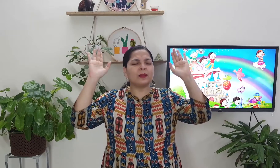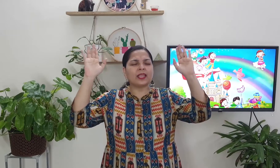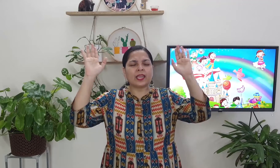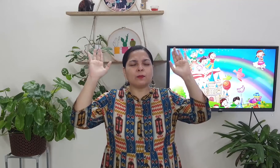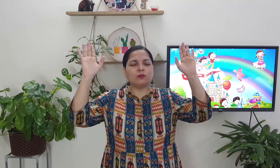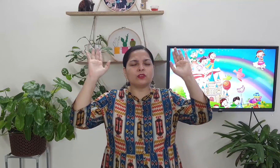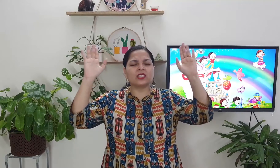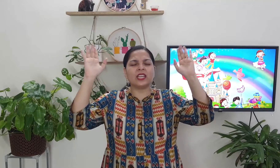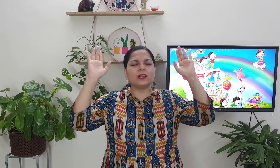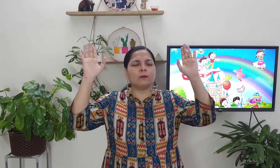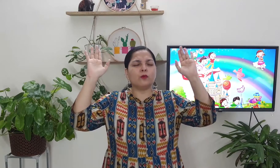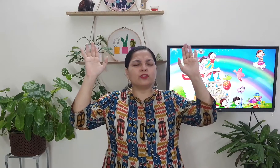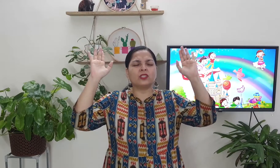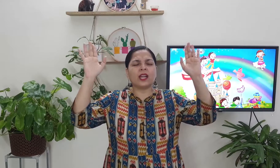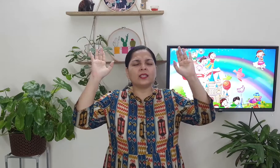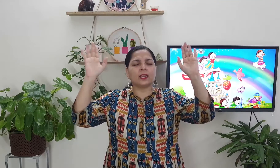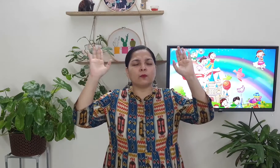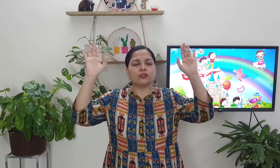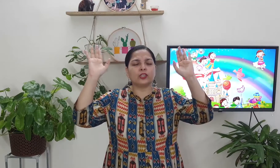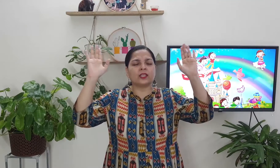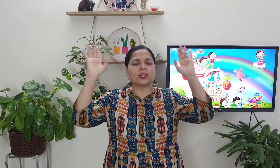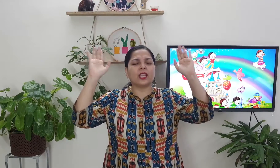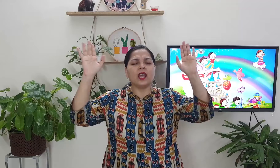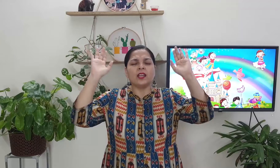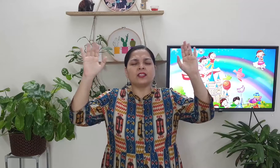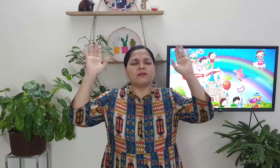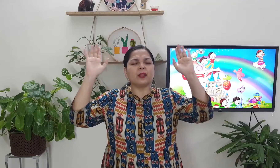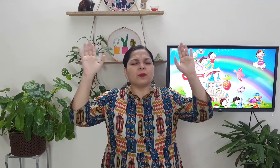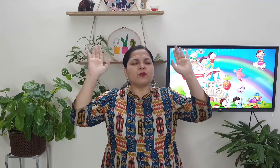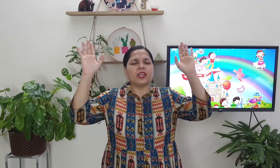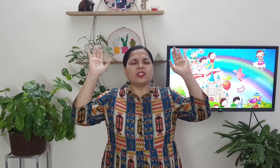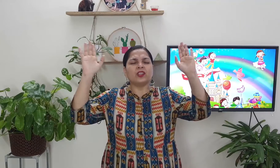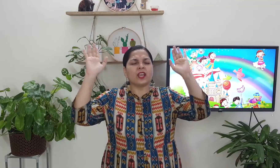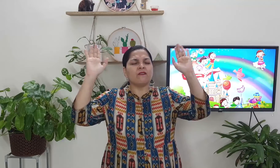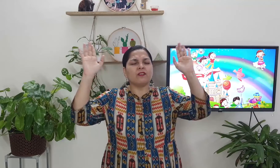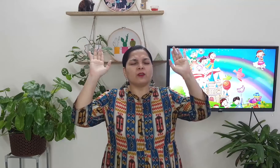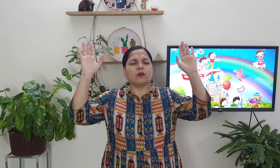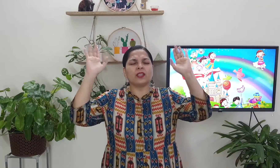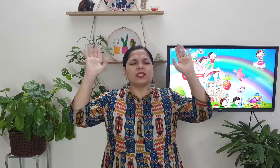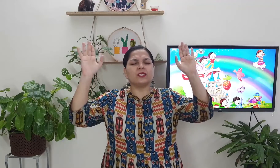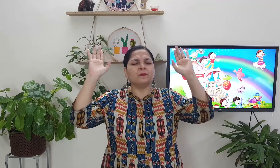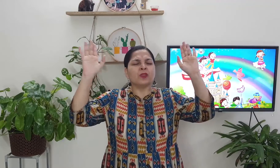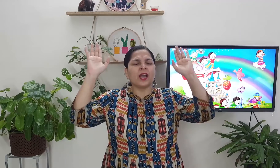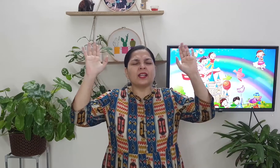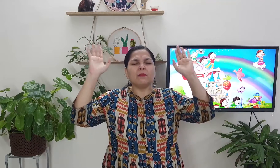லபத்தே கி பொம் துஸ்கி தலபோ சாந்த லபோ சத்ரதே. ஆம் ஆண்டவரே, ஒவ்வொருவருக்கும் நான் ஜெபம் செய்கிறேன்.